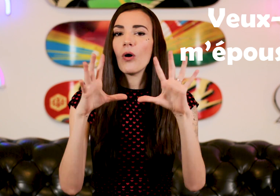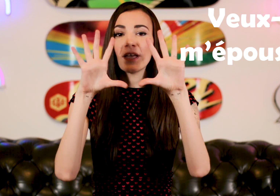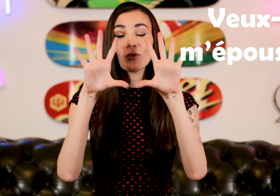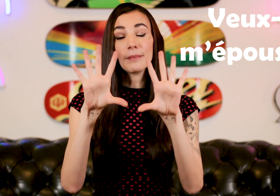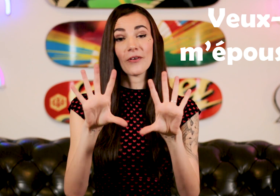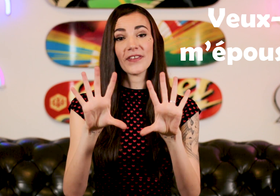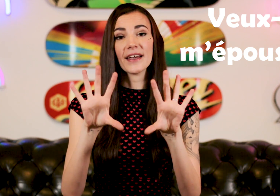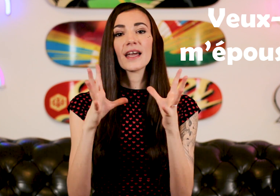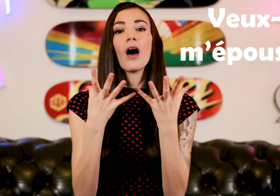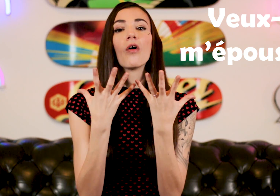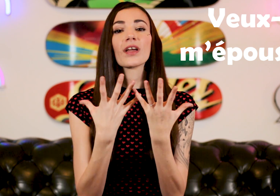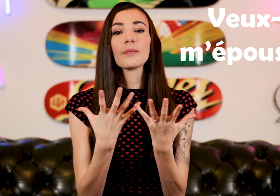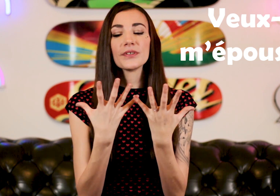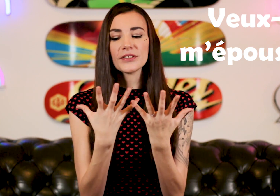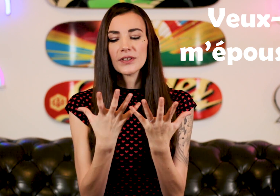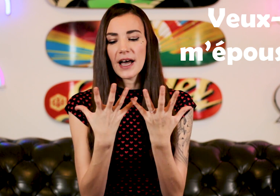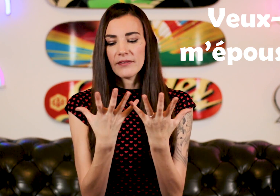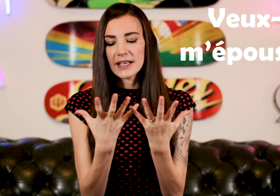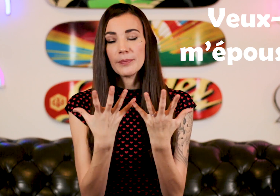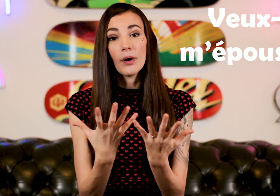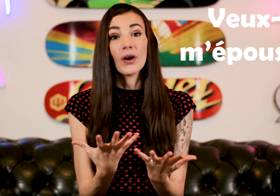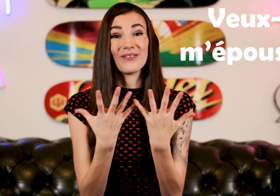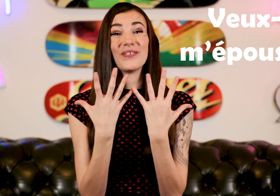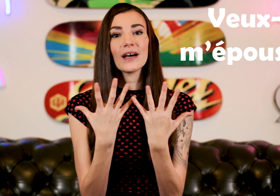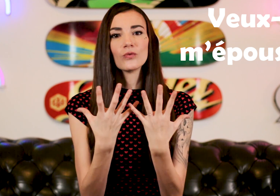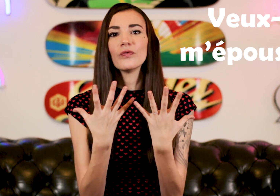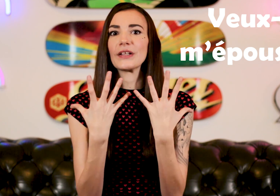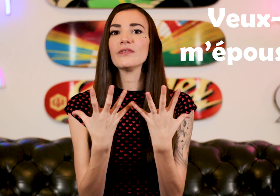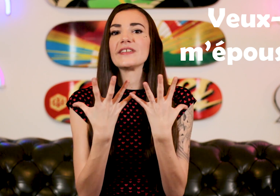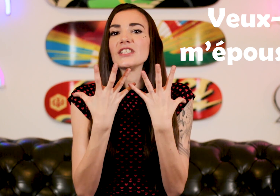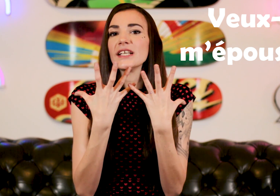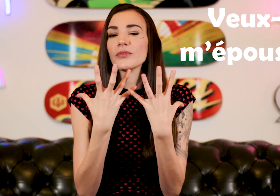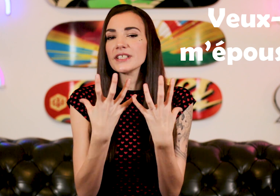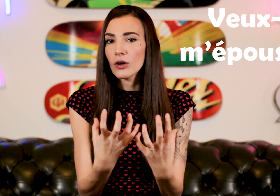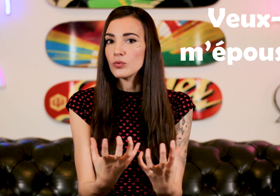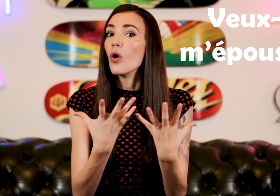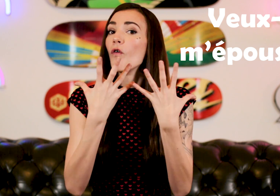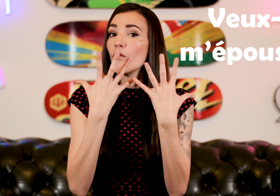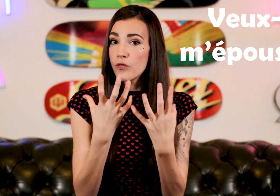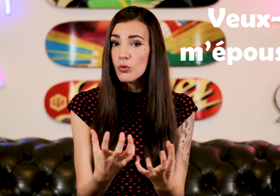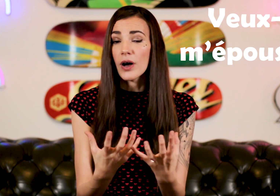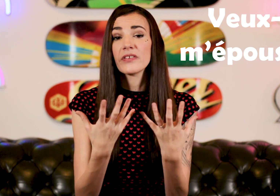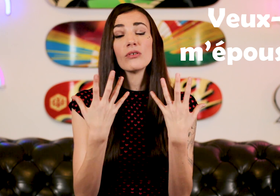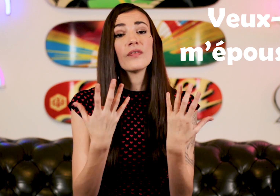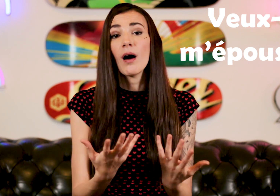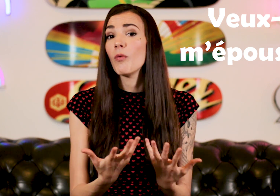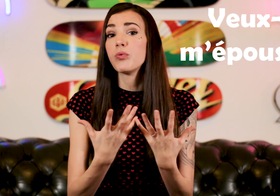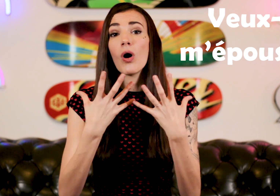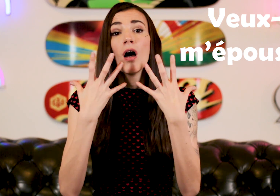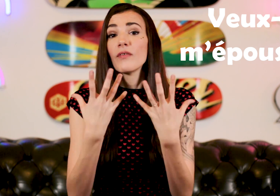vouloir. On a donc les mains en 5, on vient les positionner avec les paumes vers nous, vers notre visage et on tire un coup. Vouloir, c'est le verbe pour,